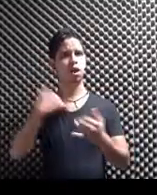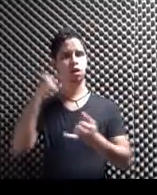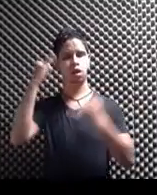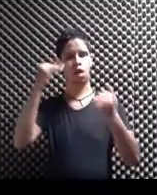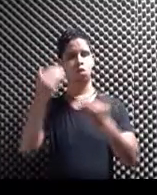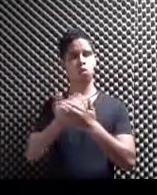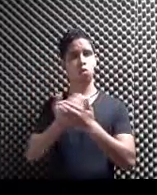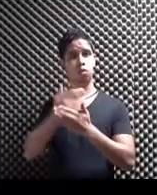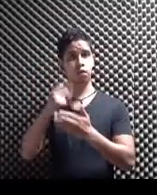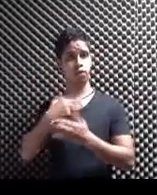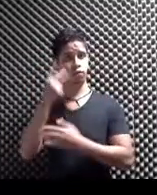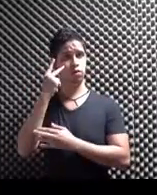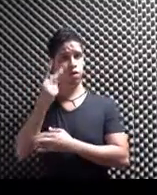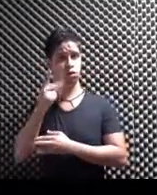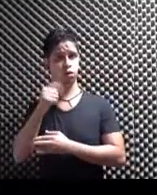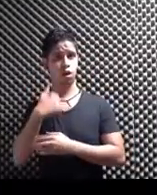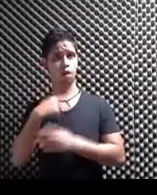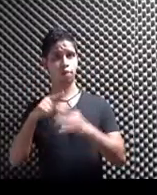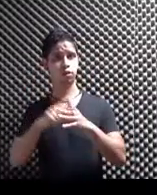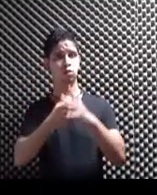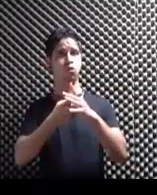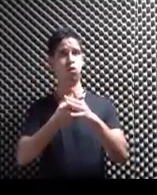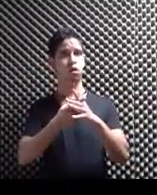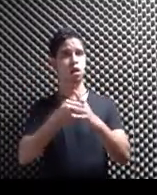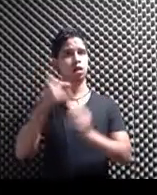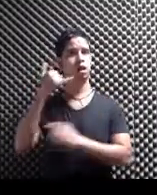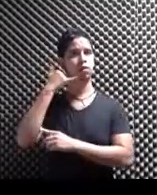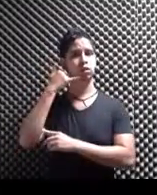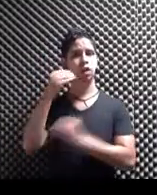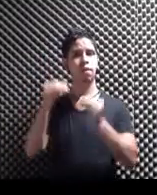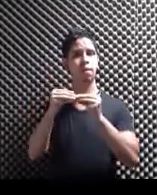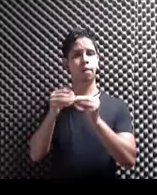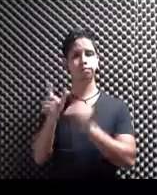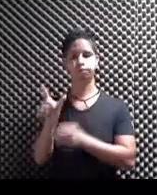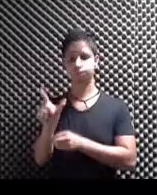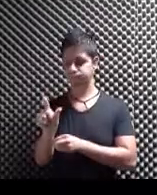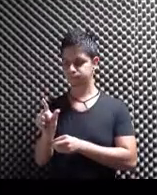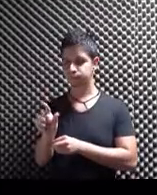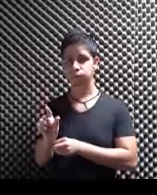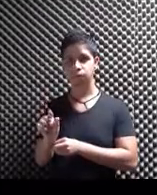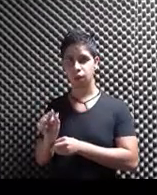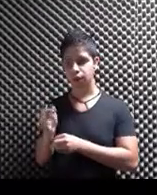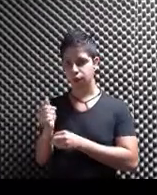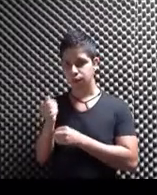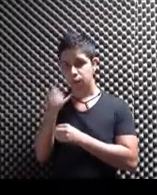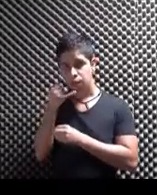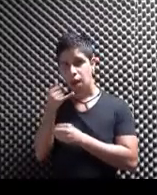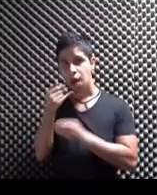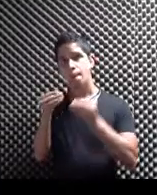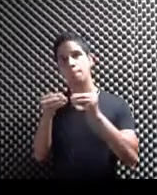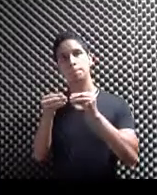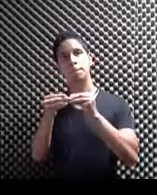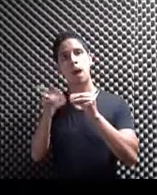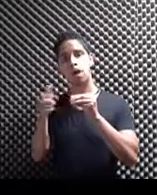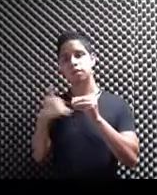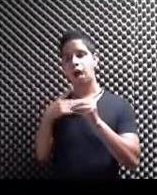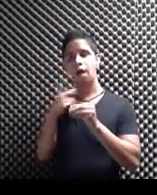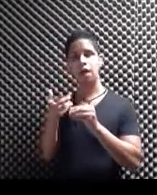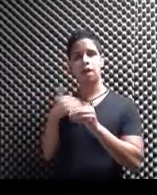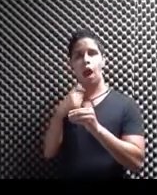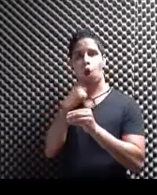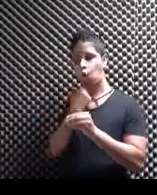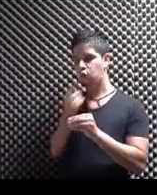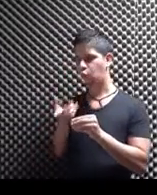momento dado que los teléfonos, mientras más pequeños, más compactos, eso era lo que estaba de